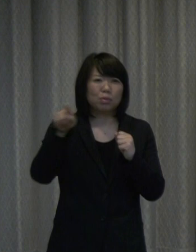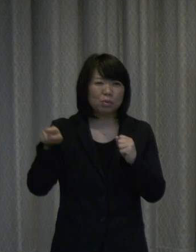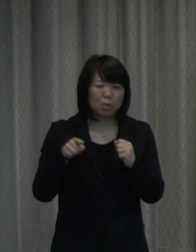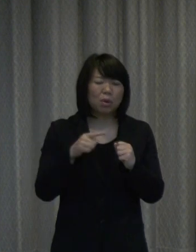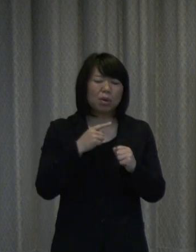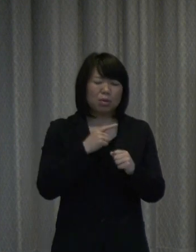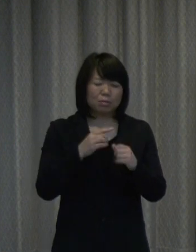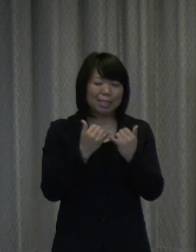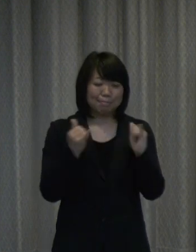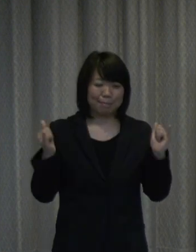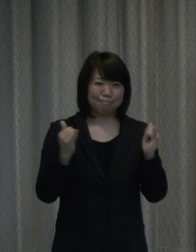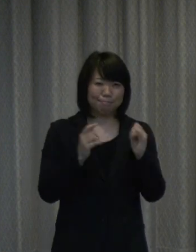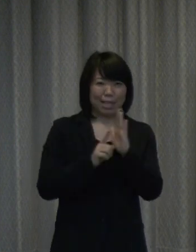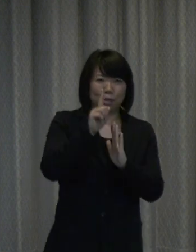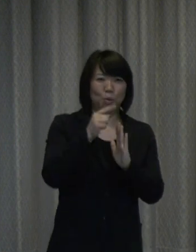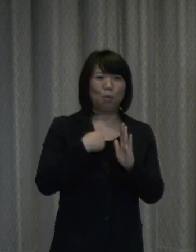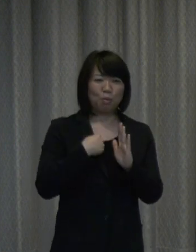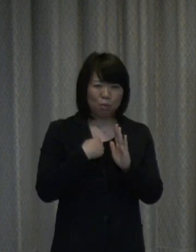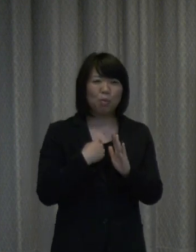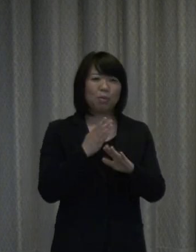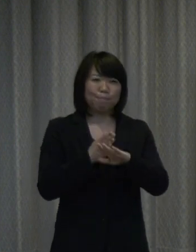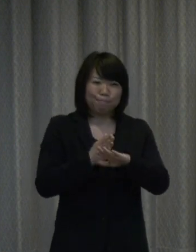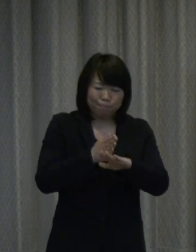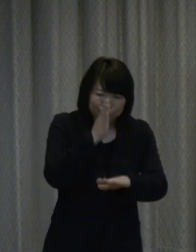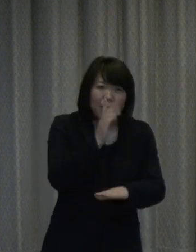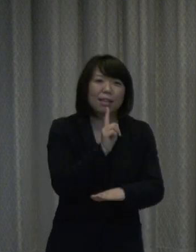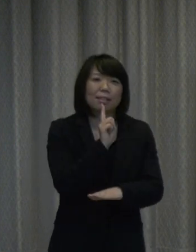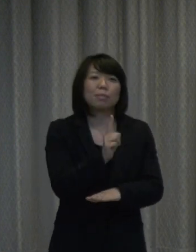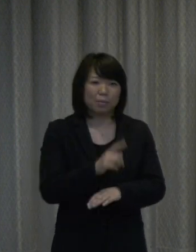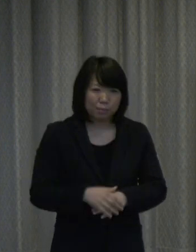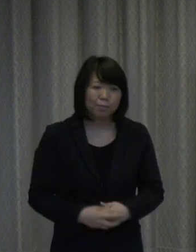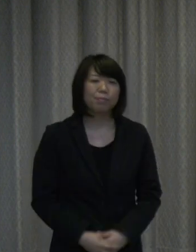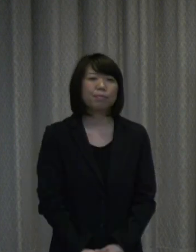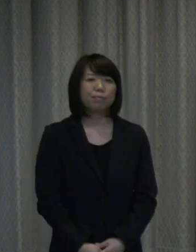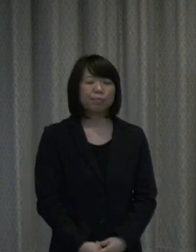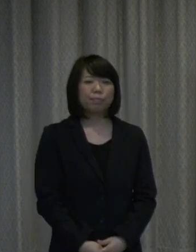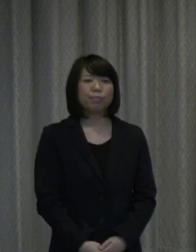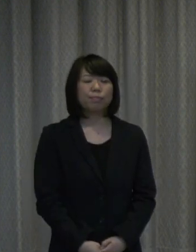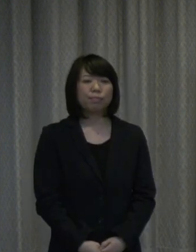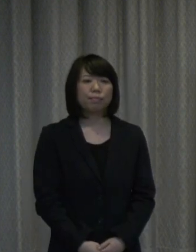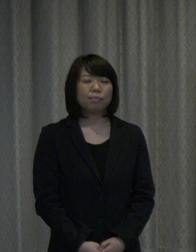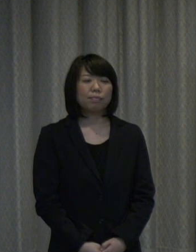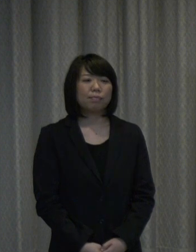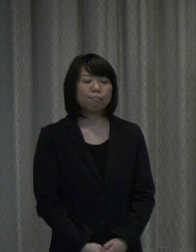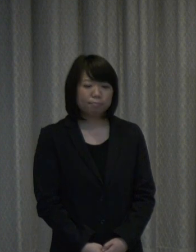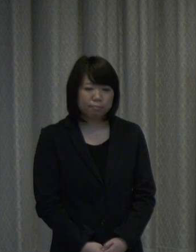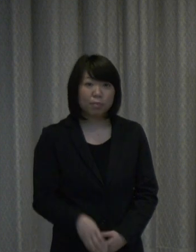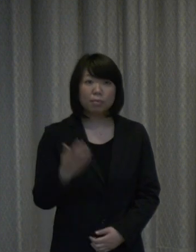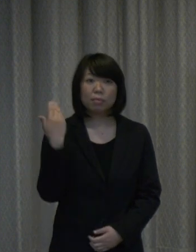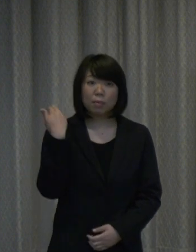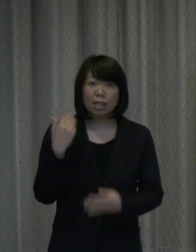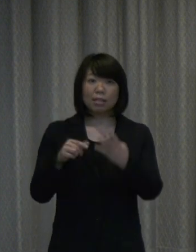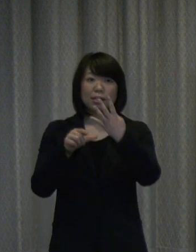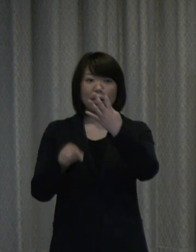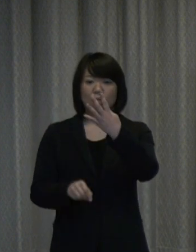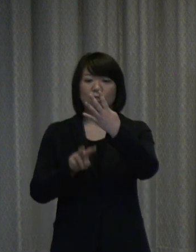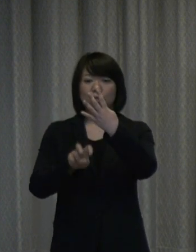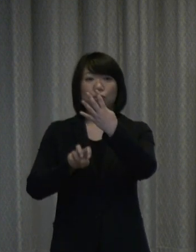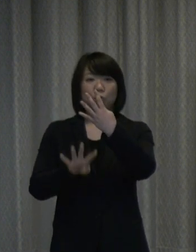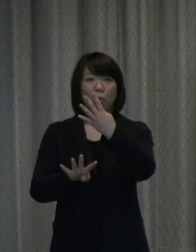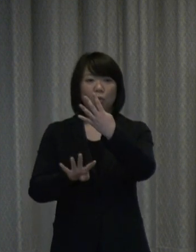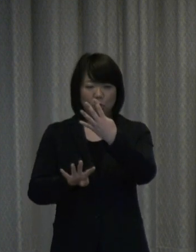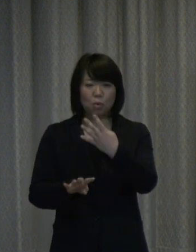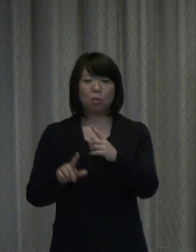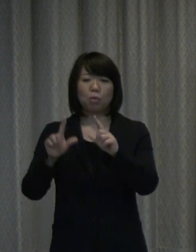意を表し感謝を申し上げます。御礼申し上げます。ありがとうございます。4月24日の東